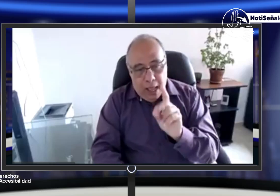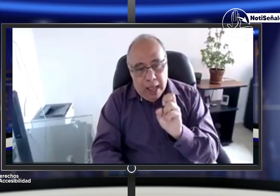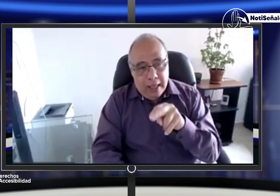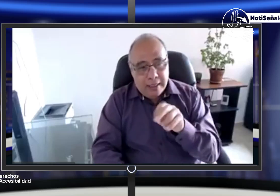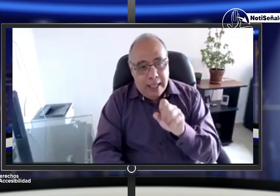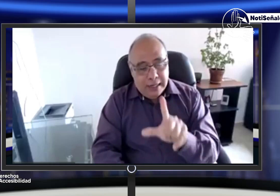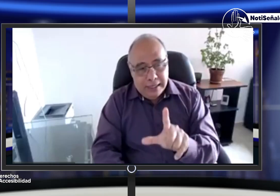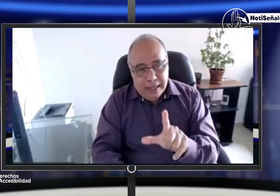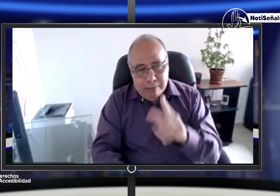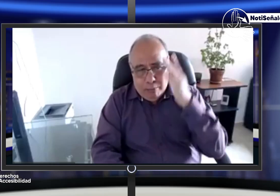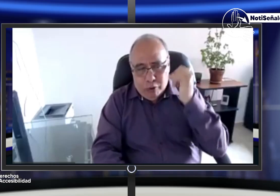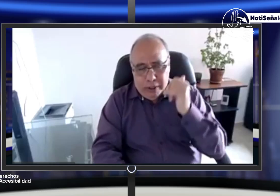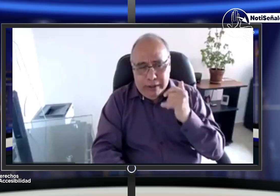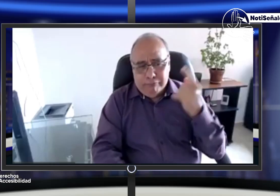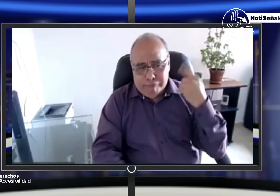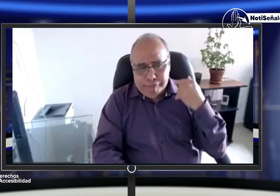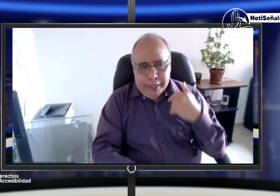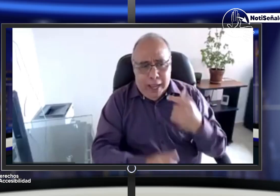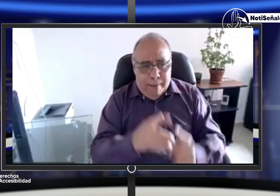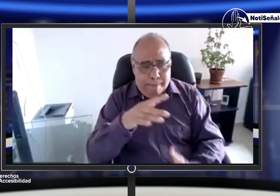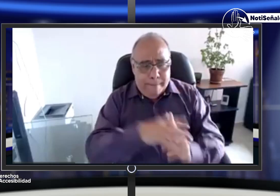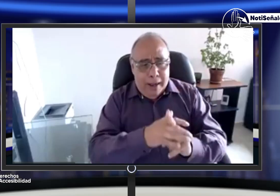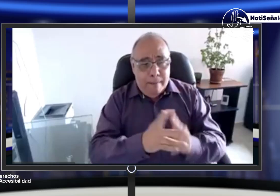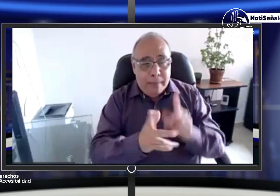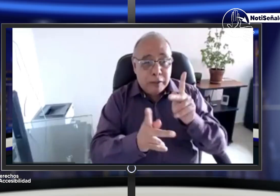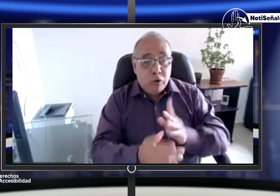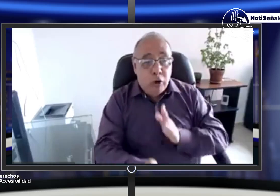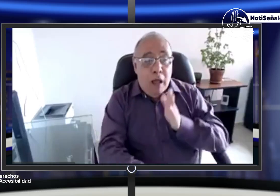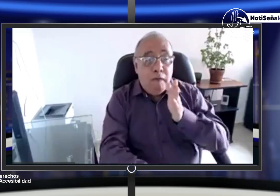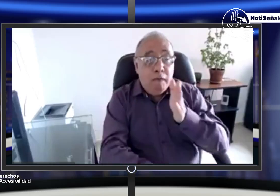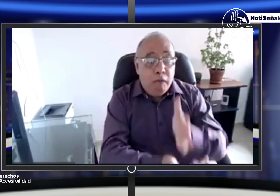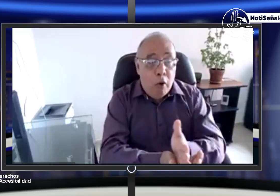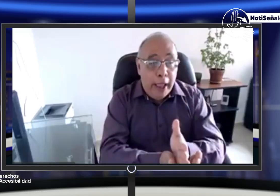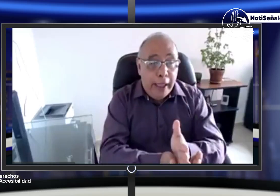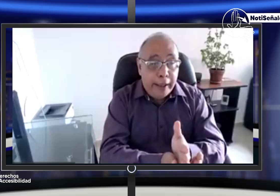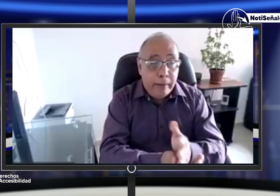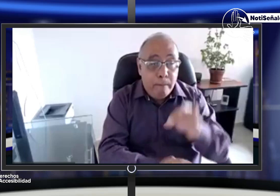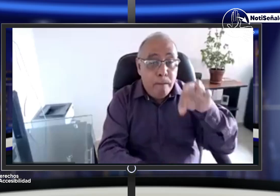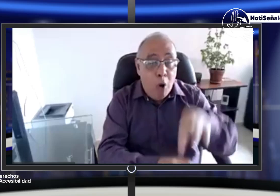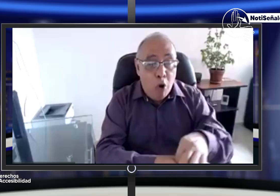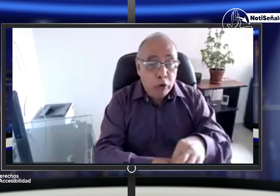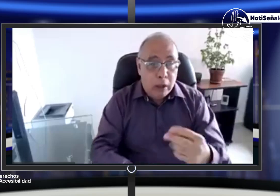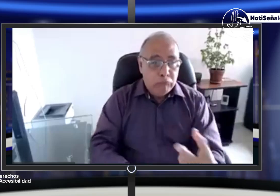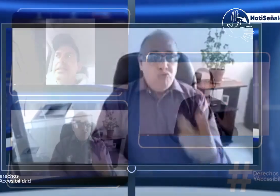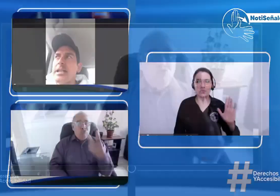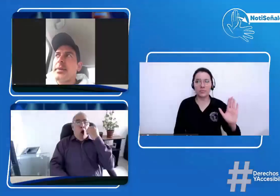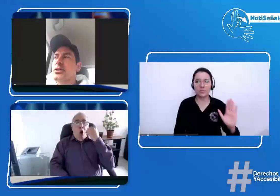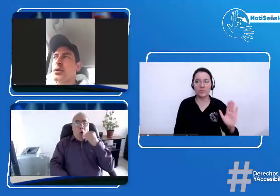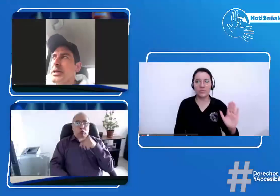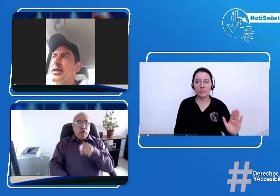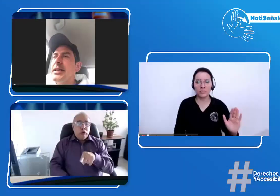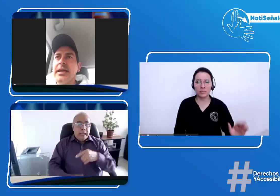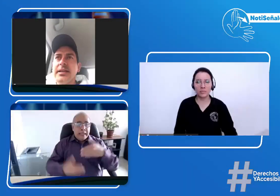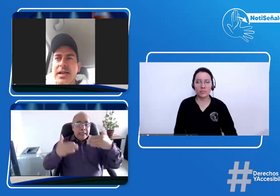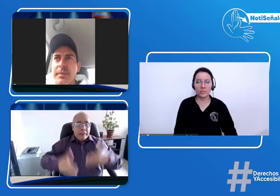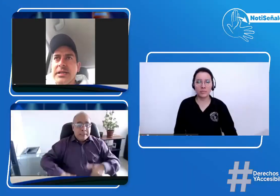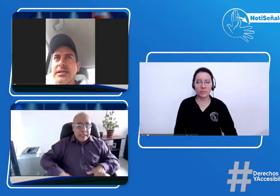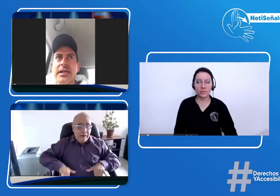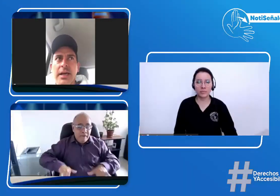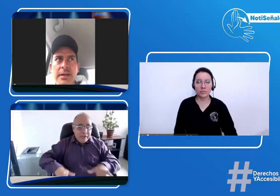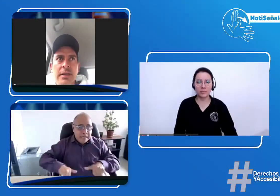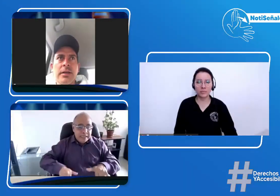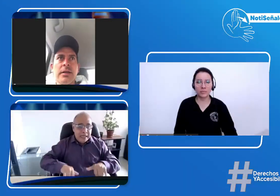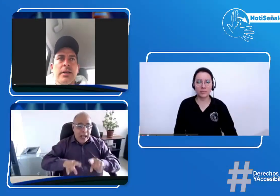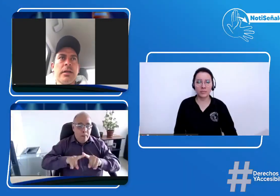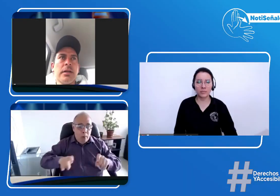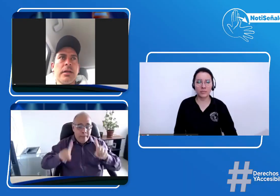¿Sí o no? ¿Cuál sería la respuesta, subsecretario? Sí, efectivamente, si la persona tiene la